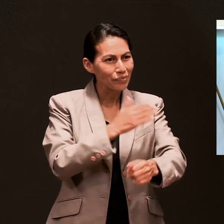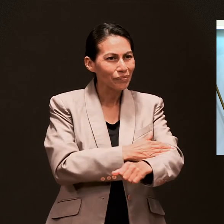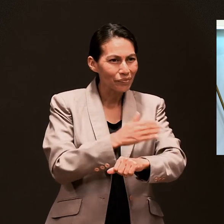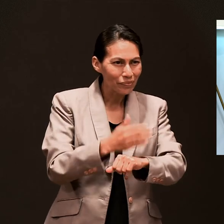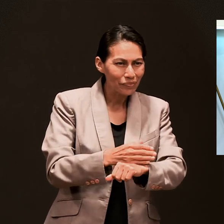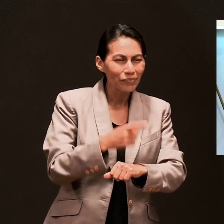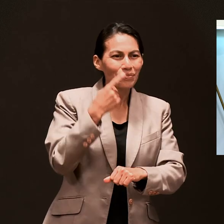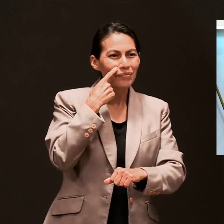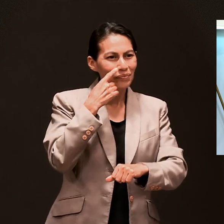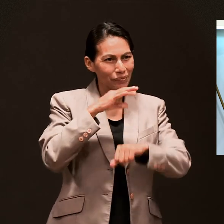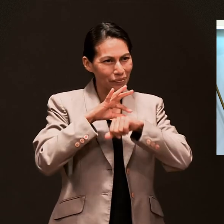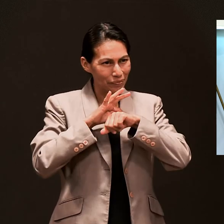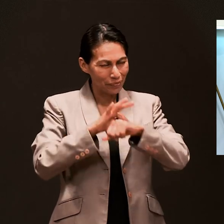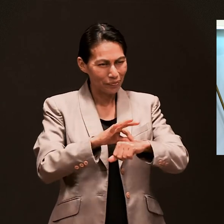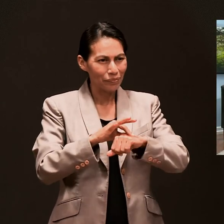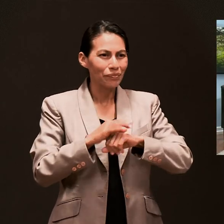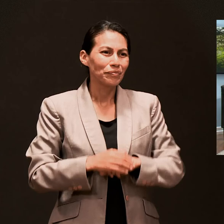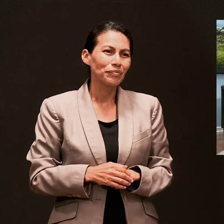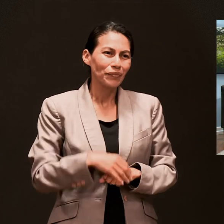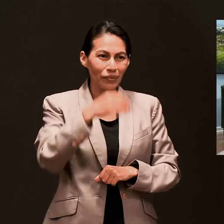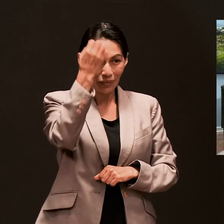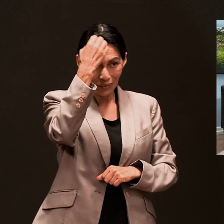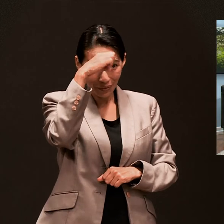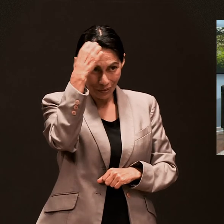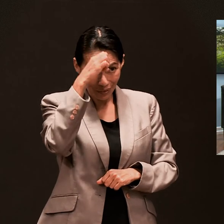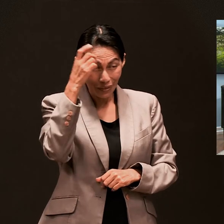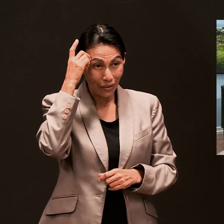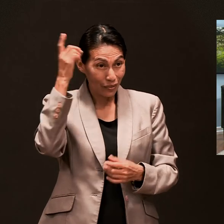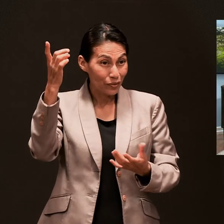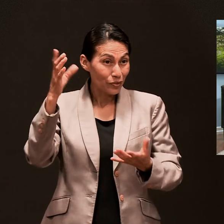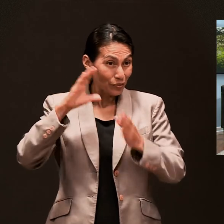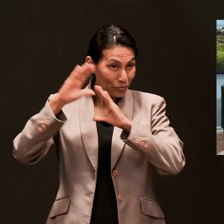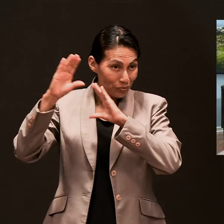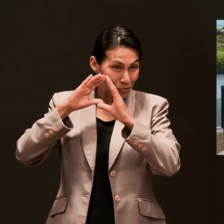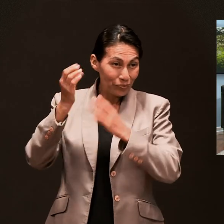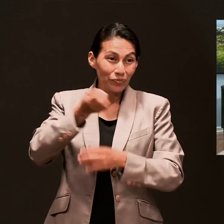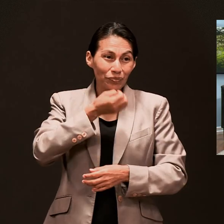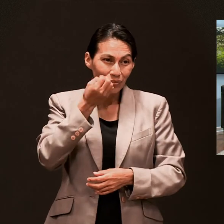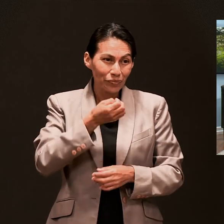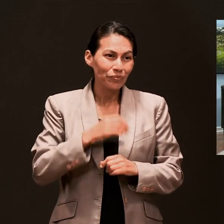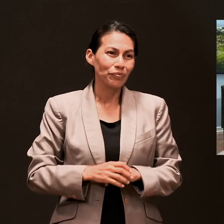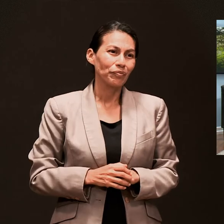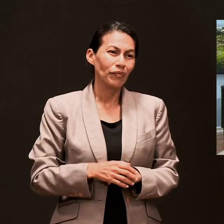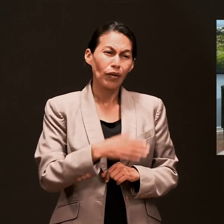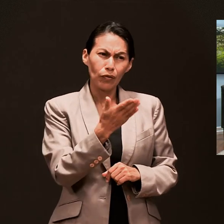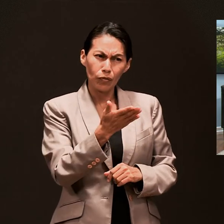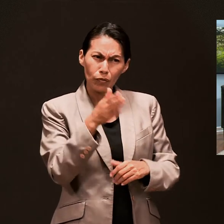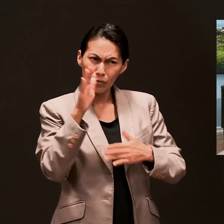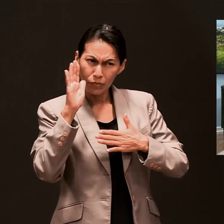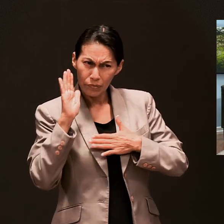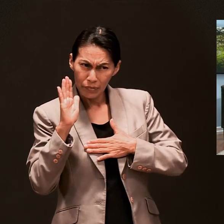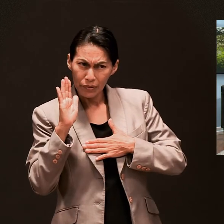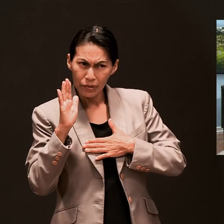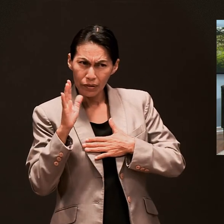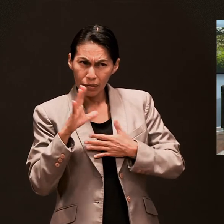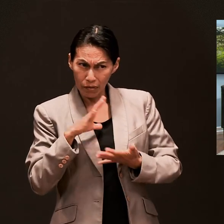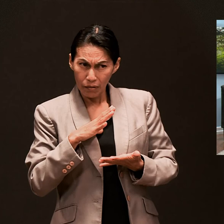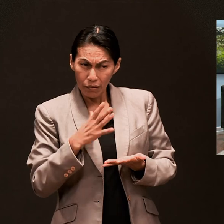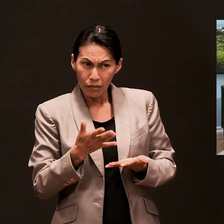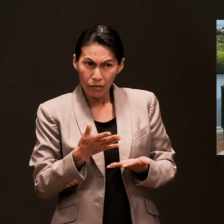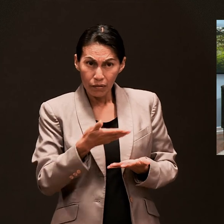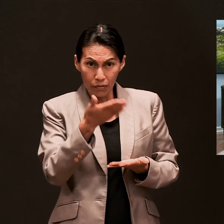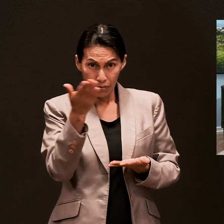gracias Maricela por acompañarnos darnos tu testimonio tus experiencias con